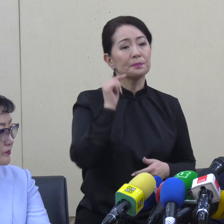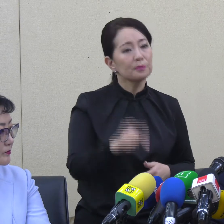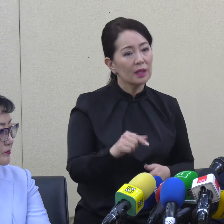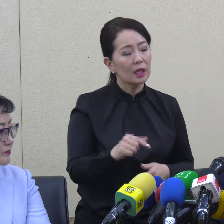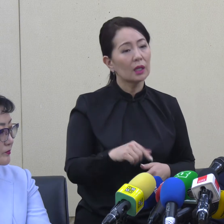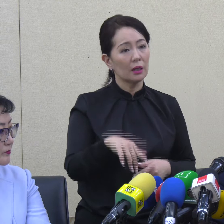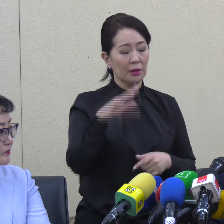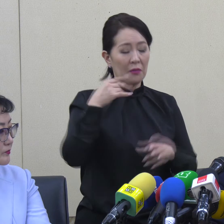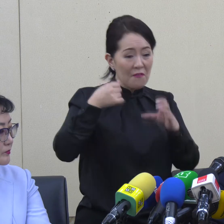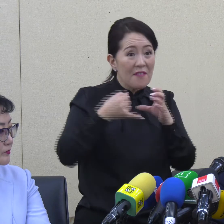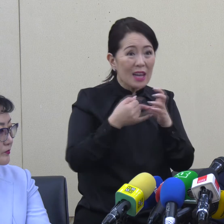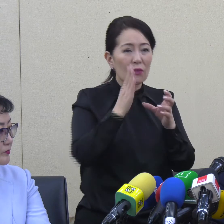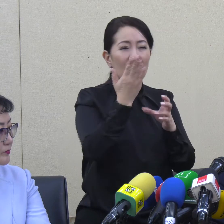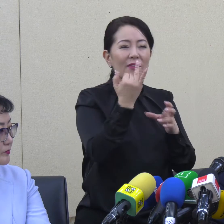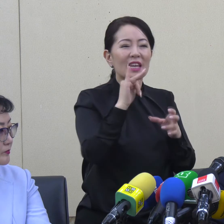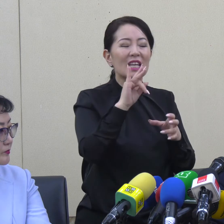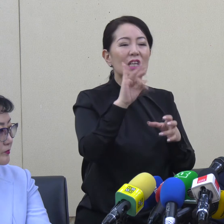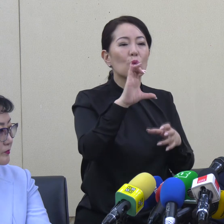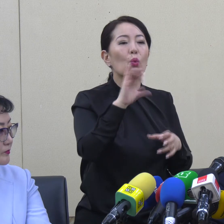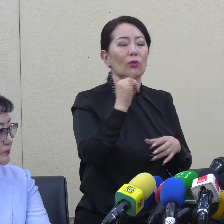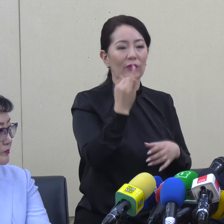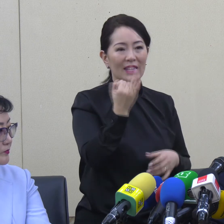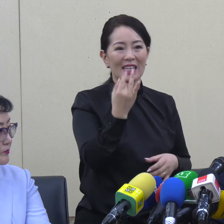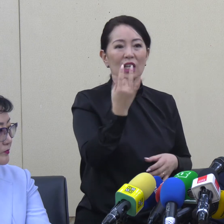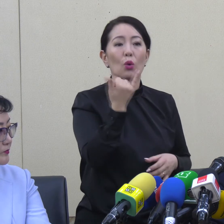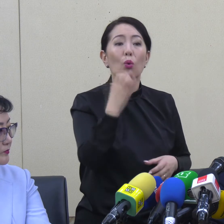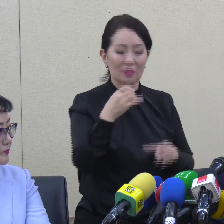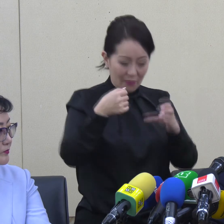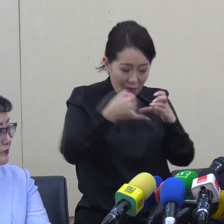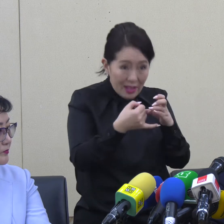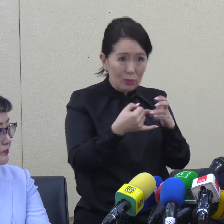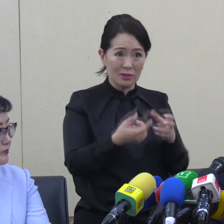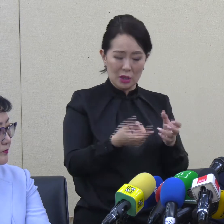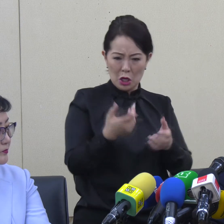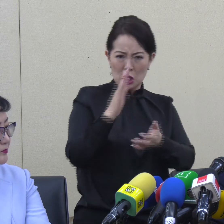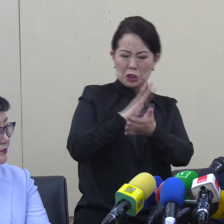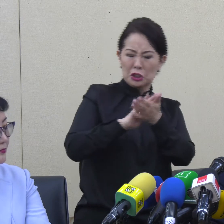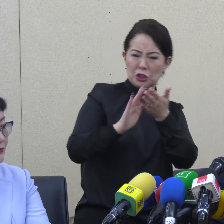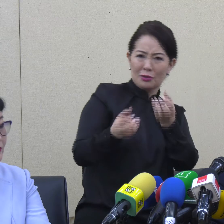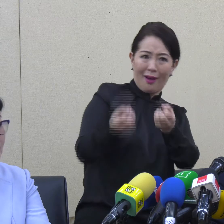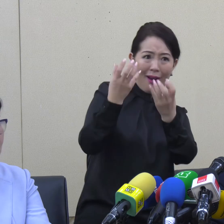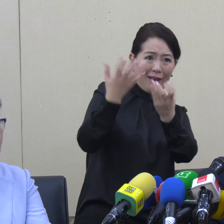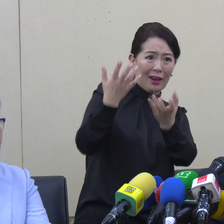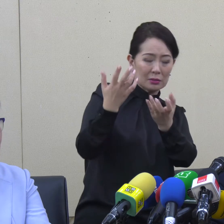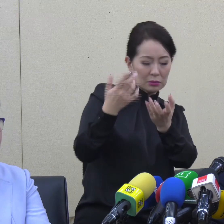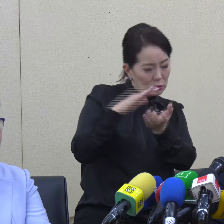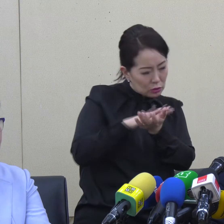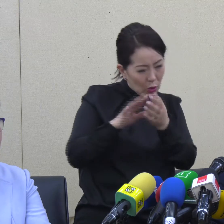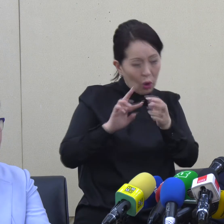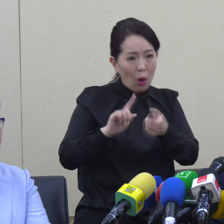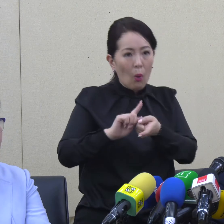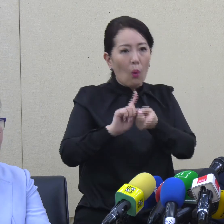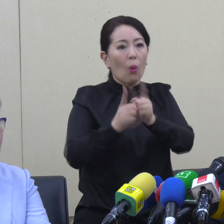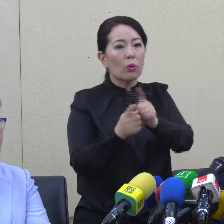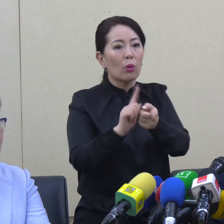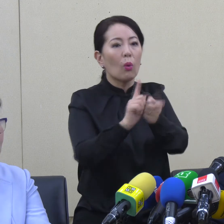энэ вирус өөрөө одоо түүхийг ярил л да. Олон вирус шинээр гарч байгаа боловч хувирсан вирус гарч байгаа боловч устдаж